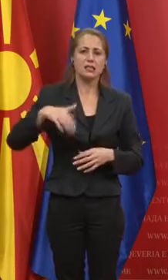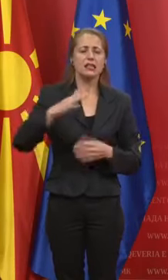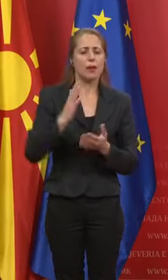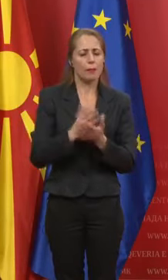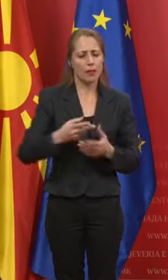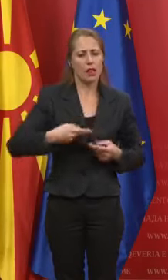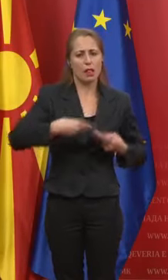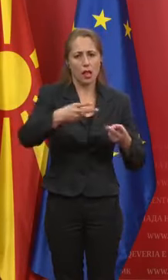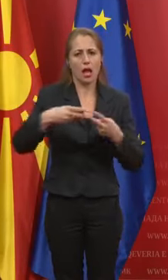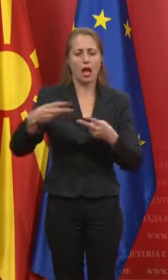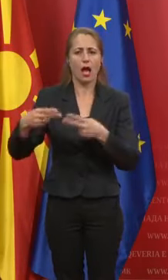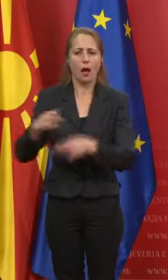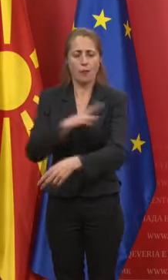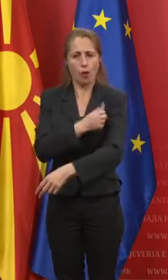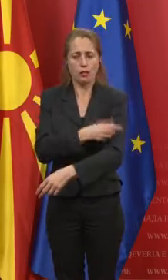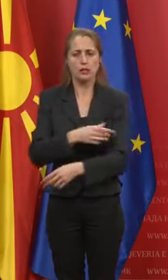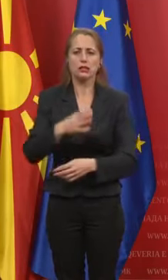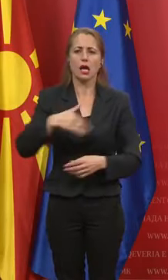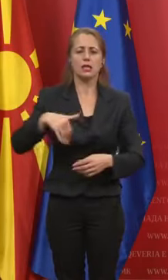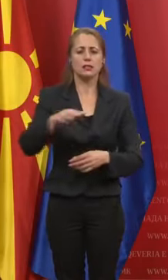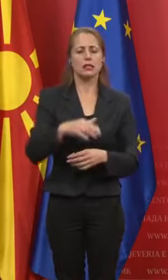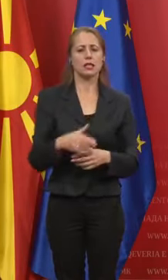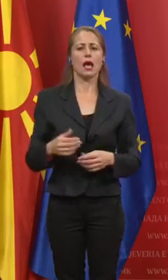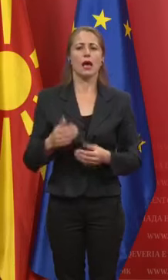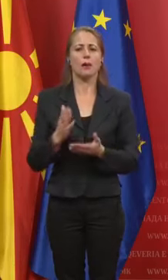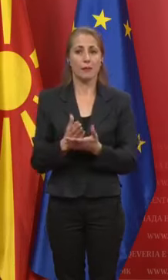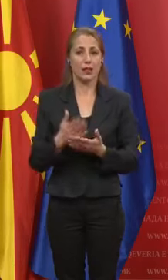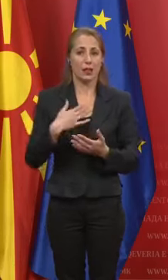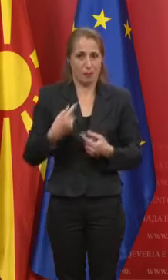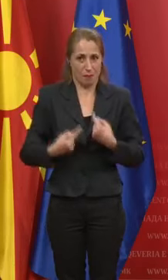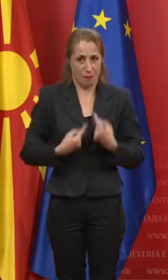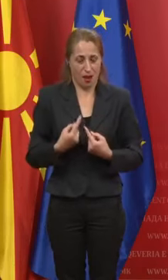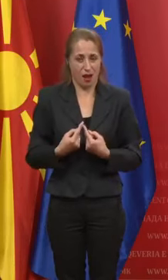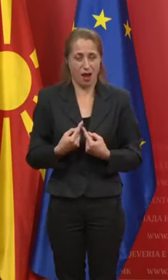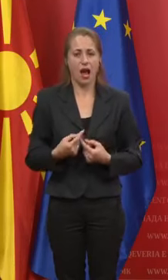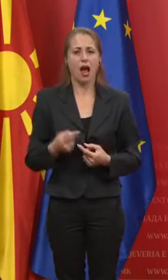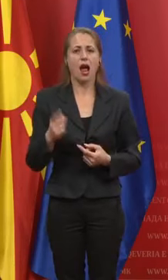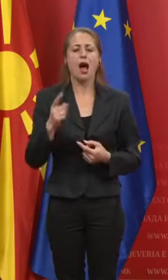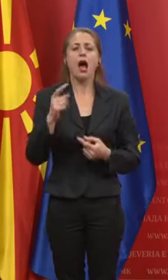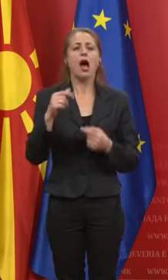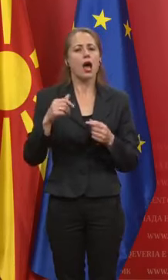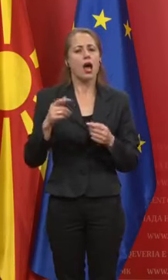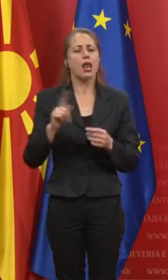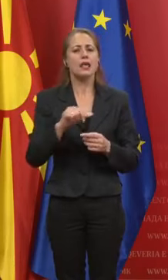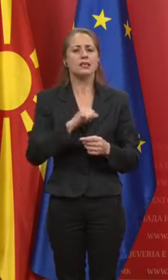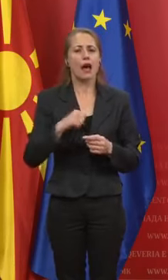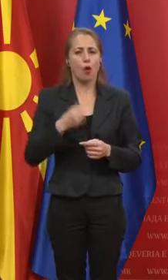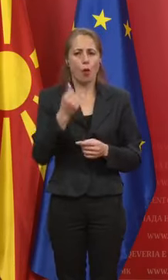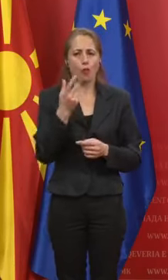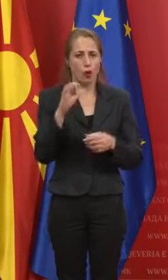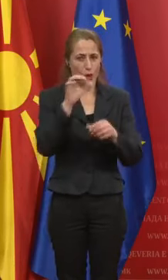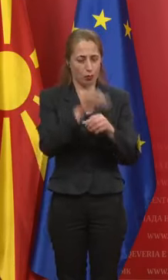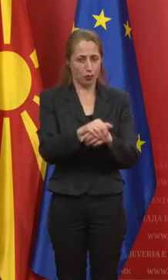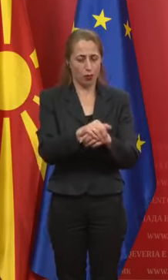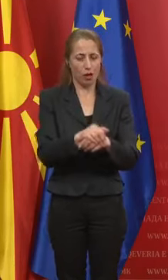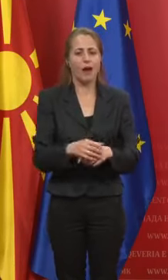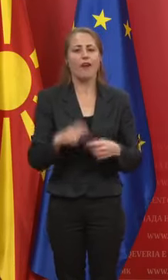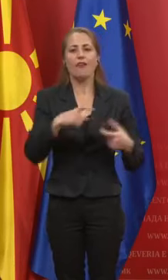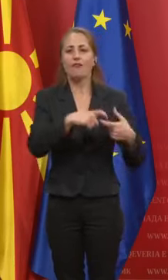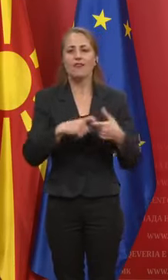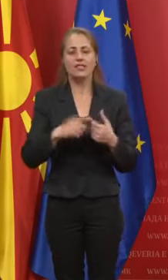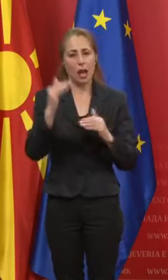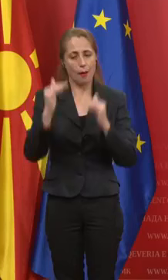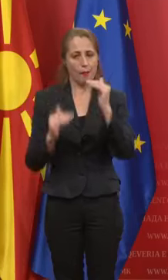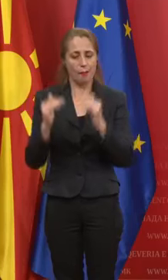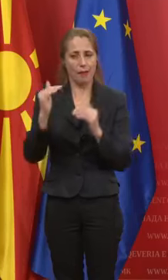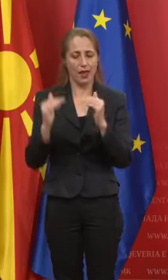болницата и сите беа симптоматски. Значи, анализираме повеќе параметри, не само бројката на ново диагностицирани. И во однос на